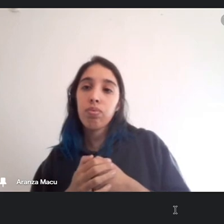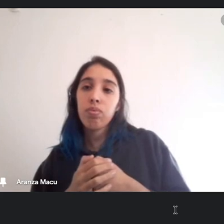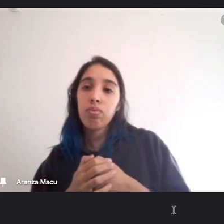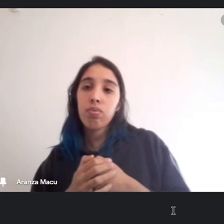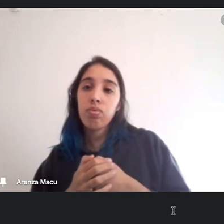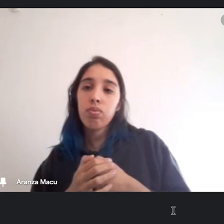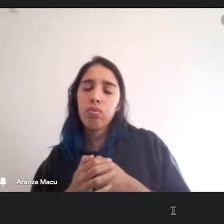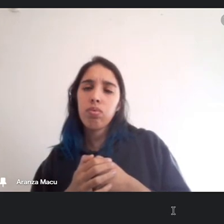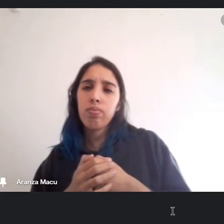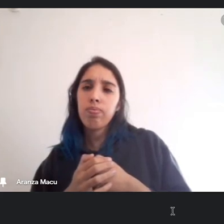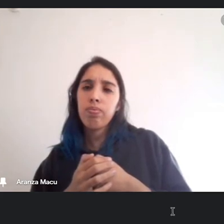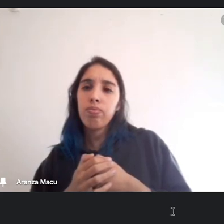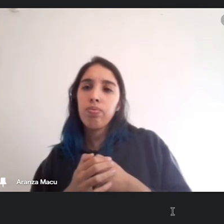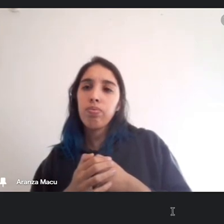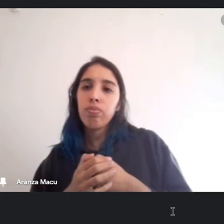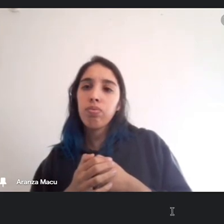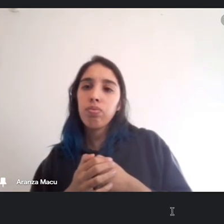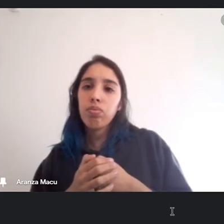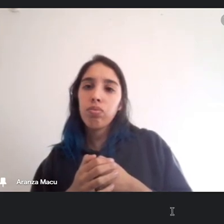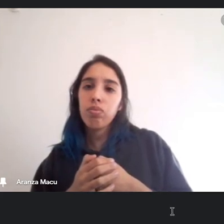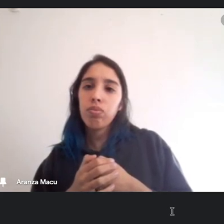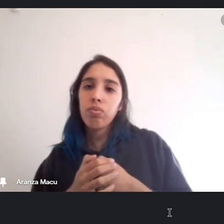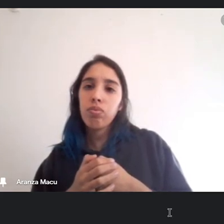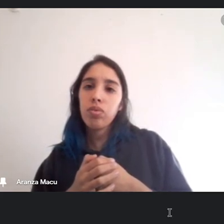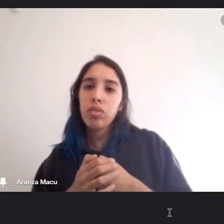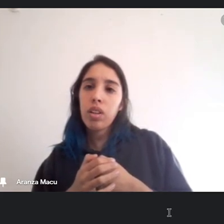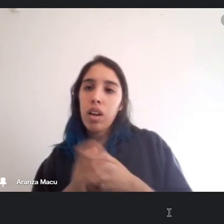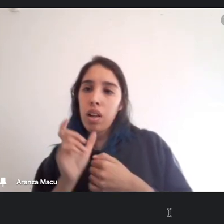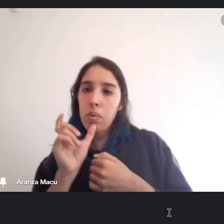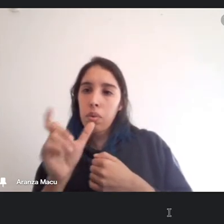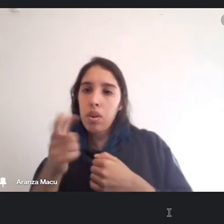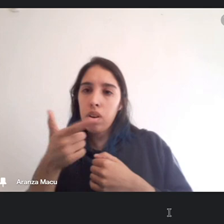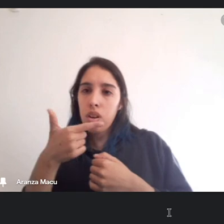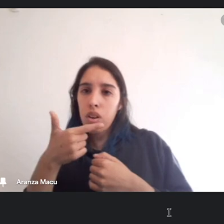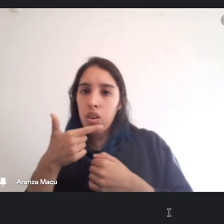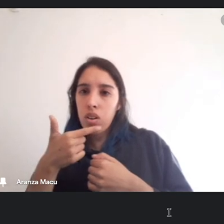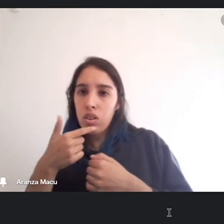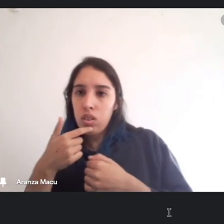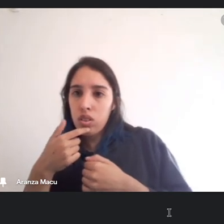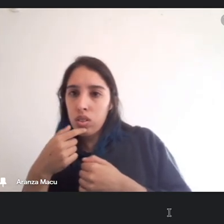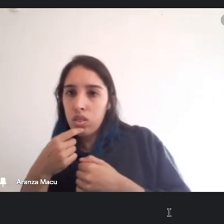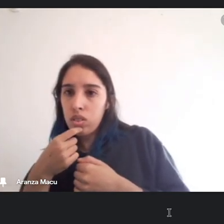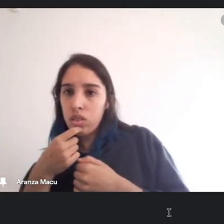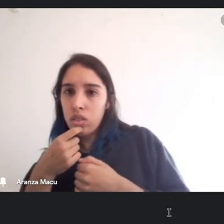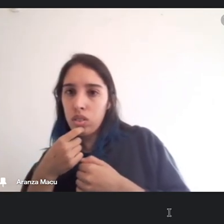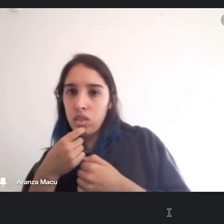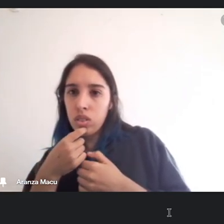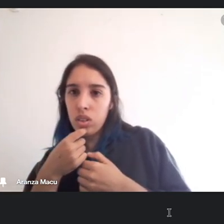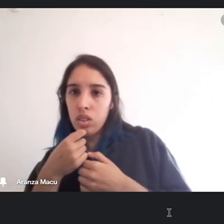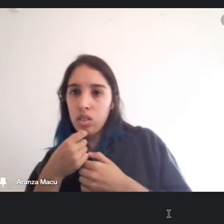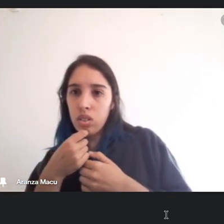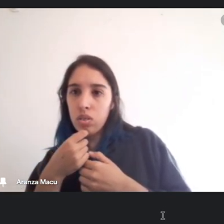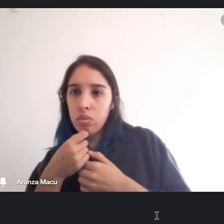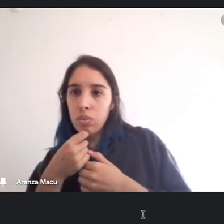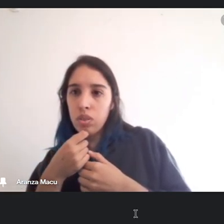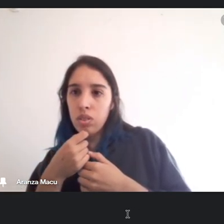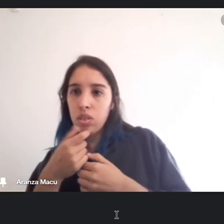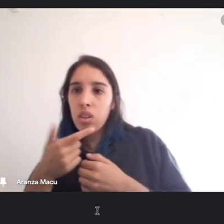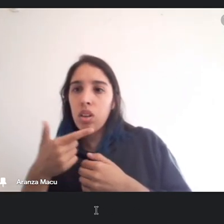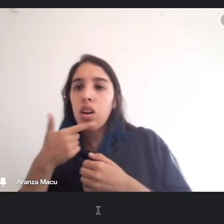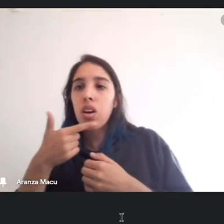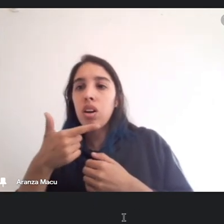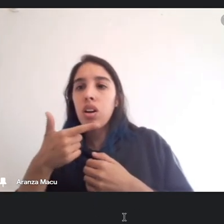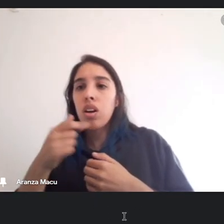assessment. Esa es muy importante, esa palabra. Es evaluaciones. Ah, las